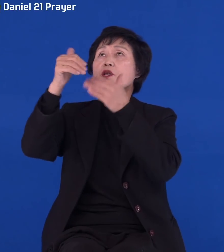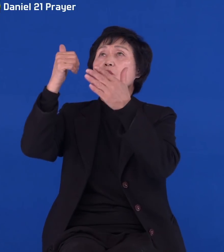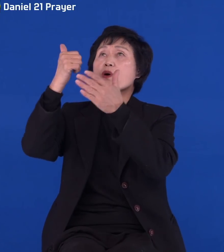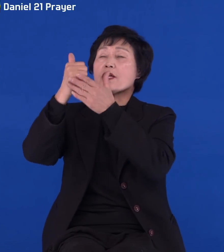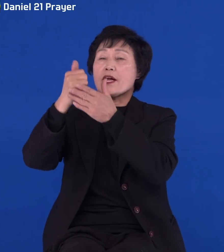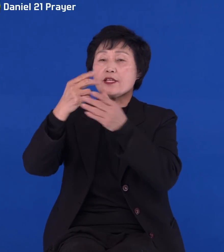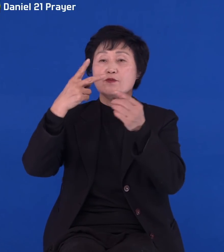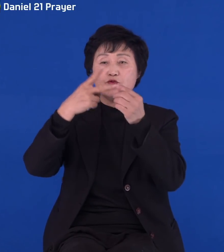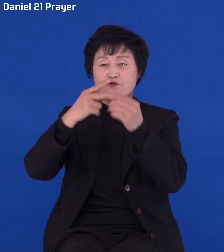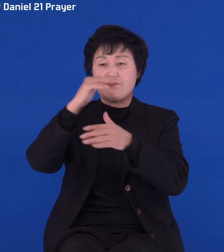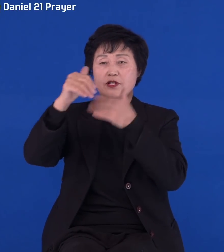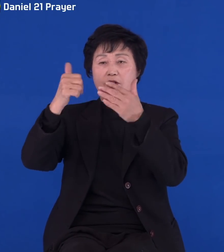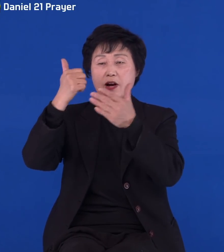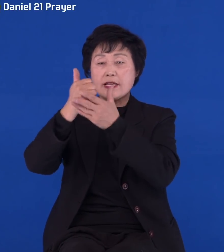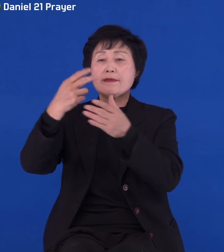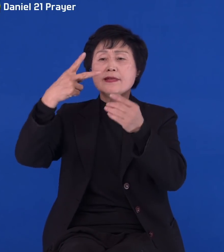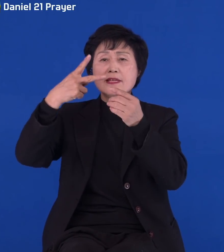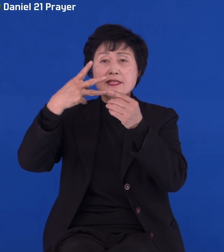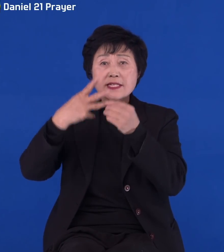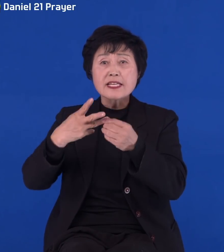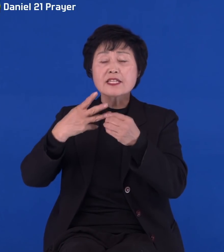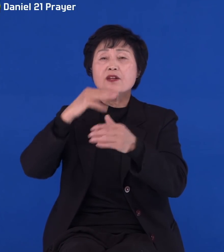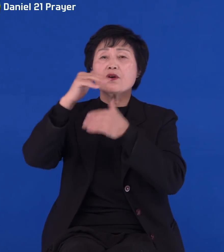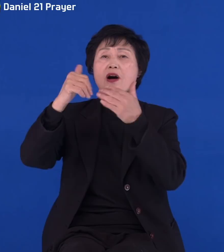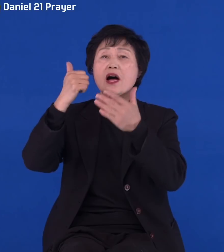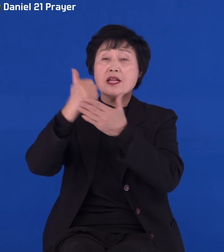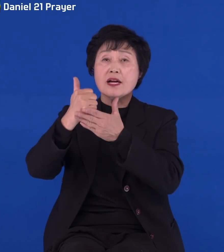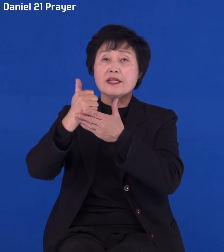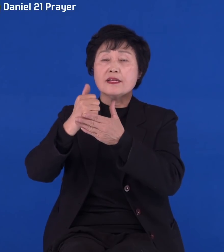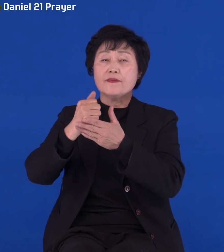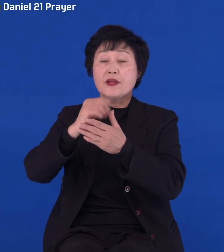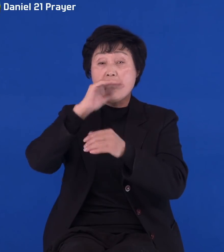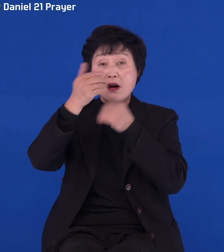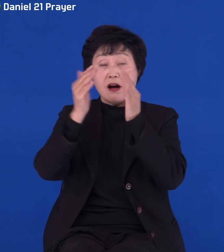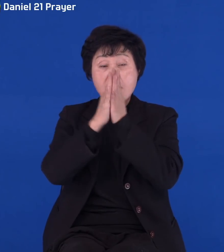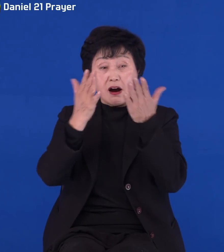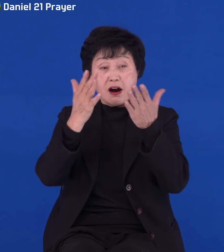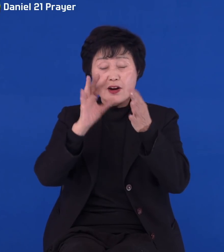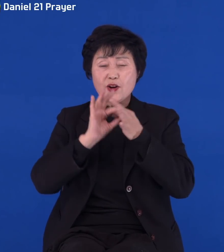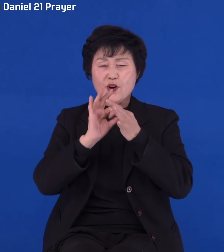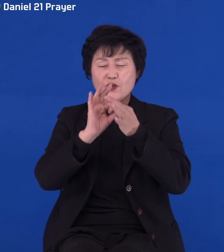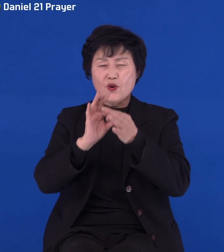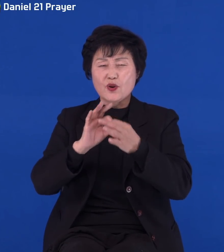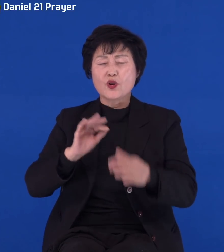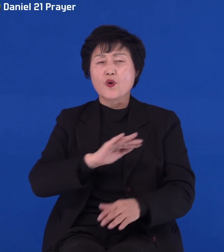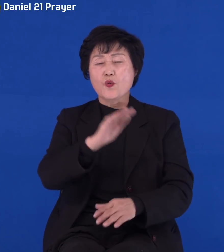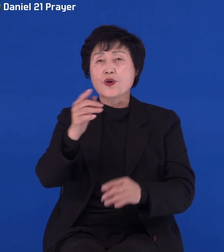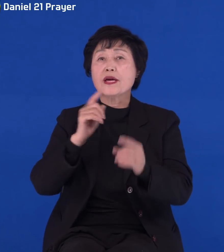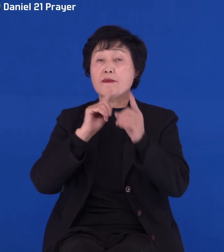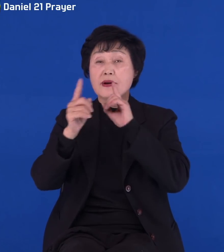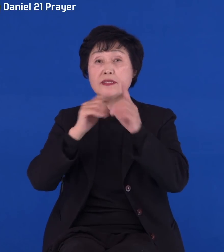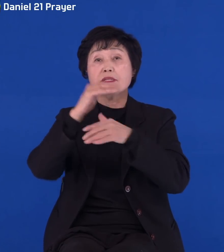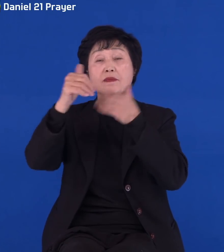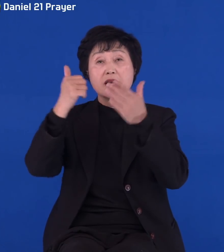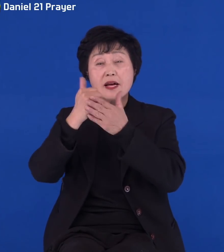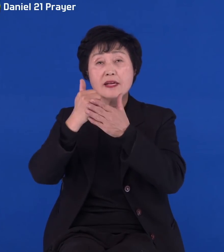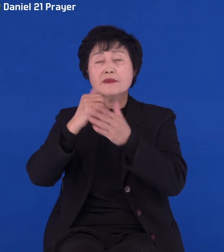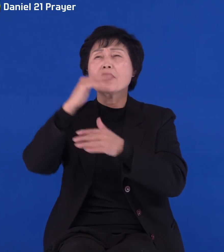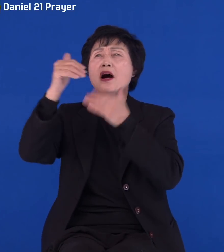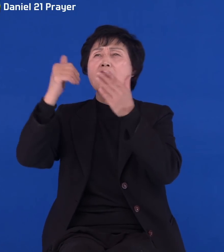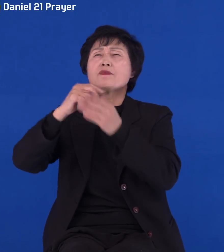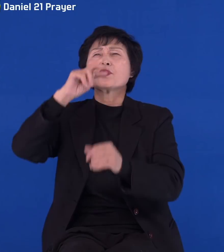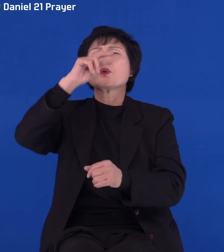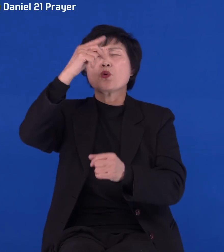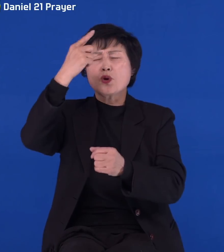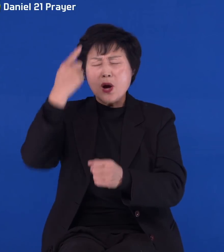됩니다. 셋째도 하나님이 되어야 됩니다. 성경을 통하여 긍휼하신 하나님 우리에게 이렇게 말하고 있습니다. 내게 돌아오라, 내가